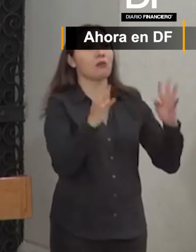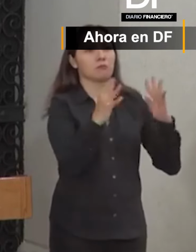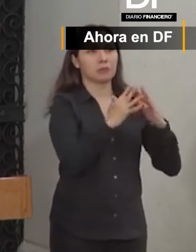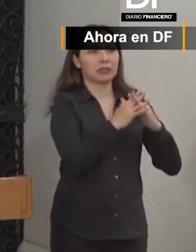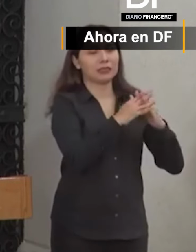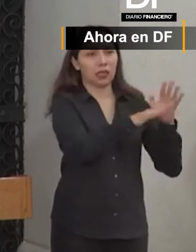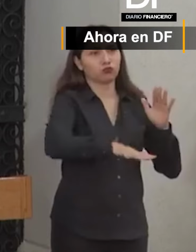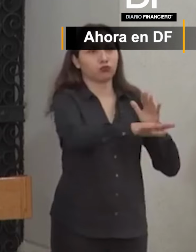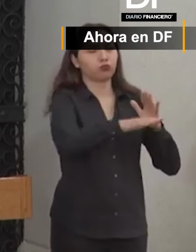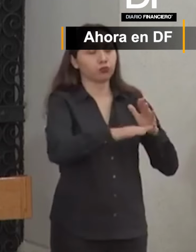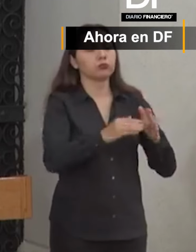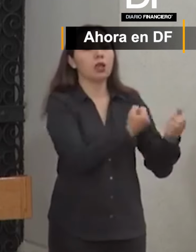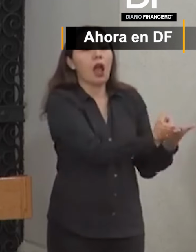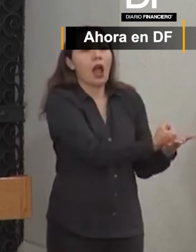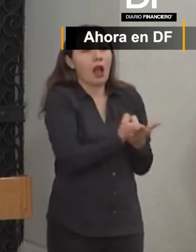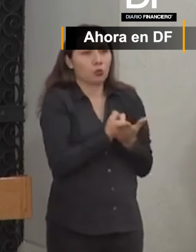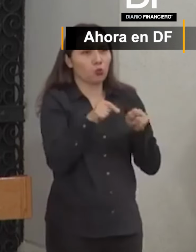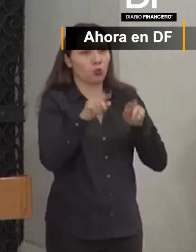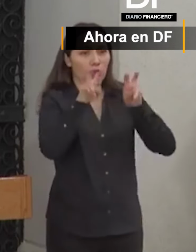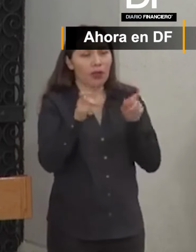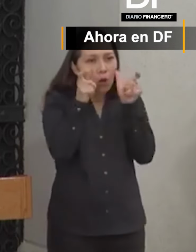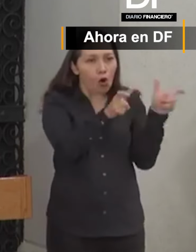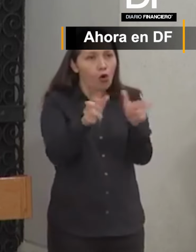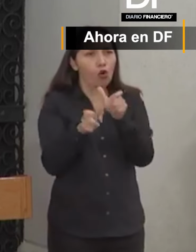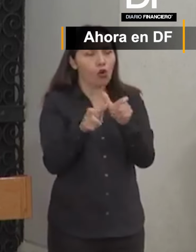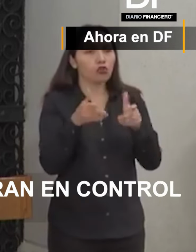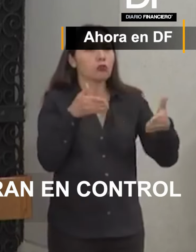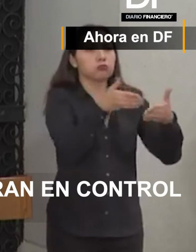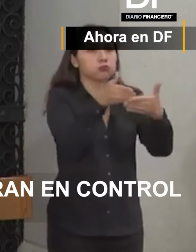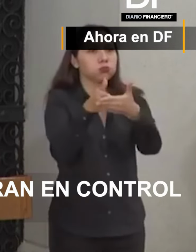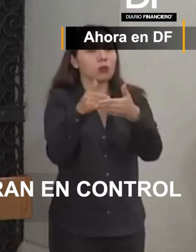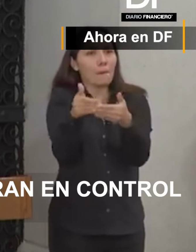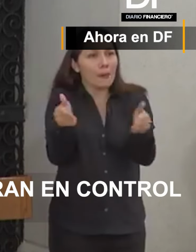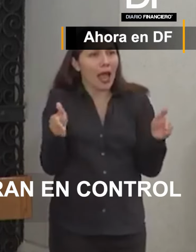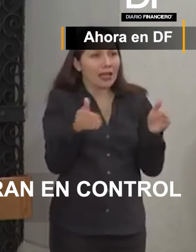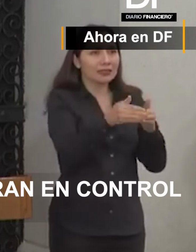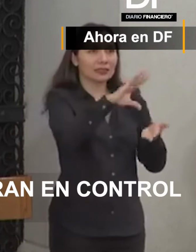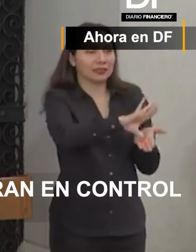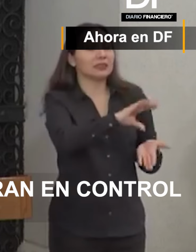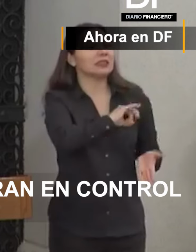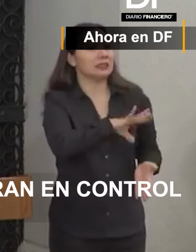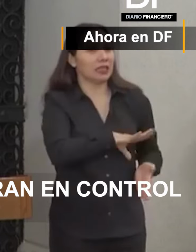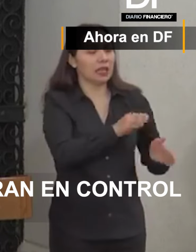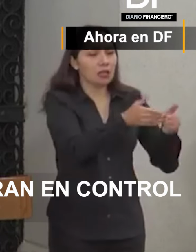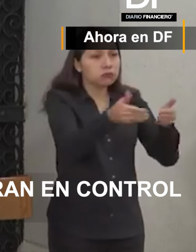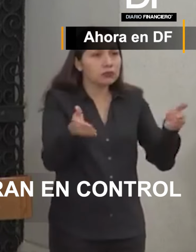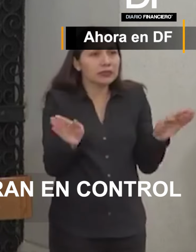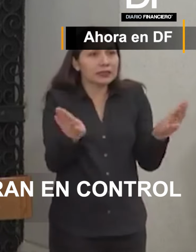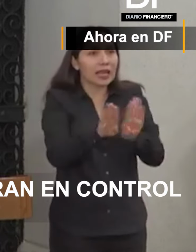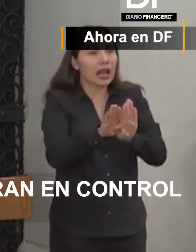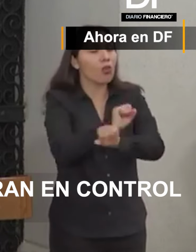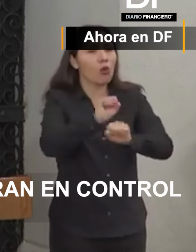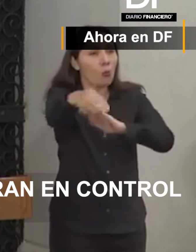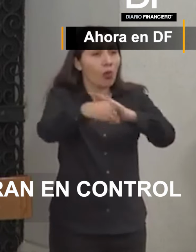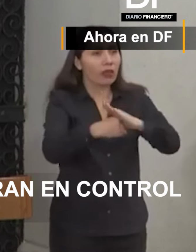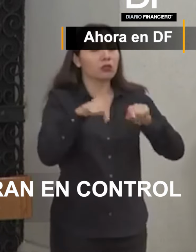Armadas colaboración en el control de nuestras fronteras para asegurar que estas medidas restrictivas